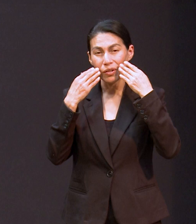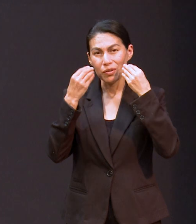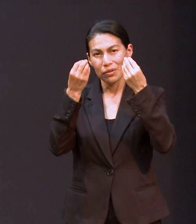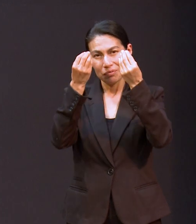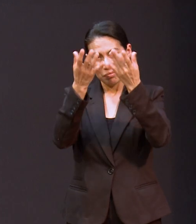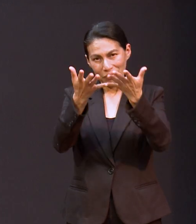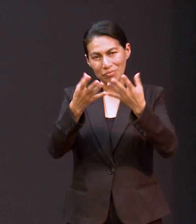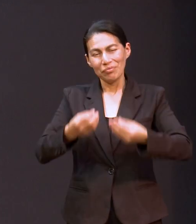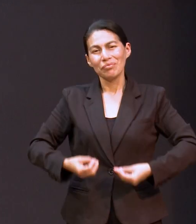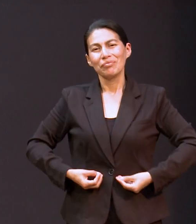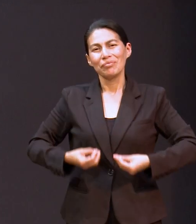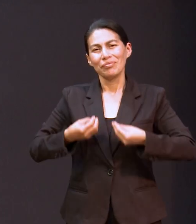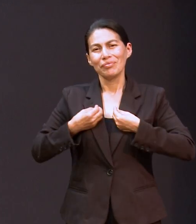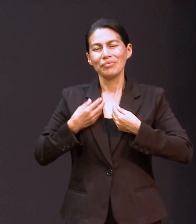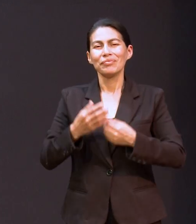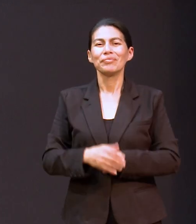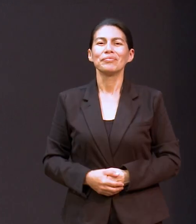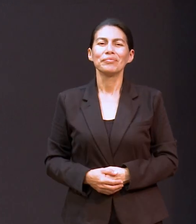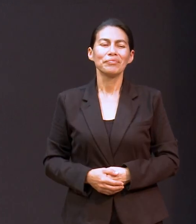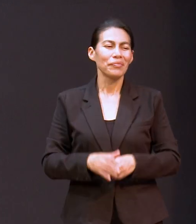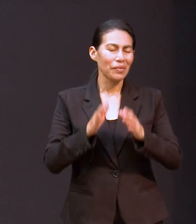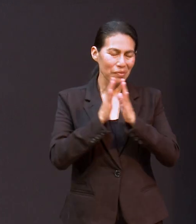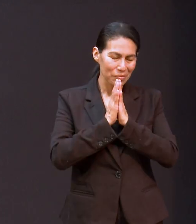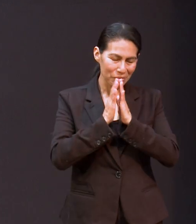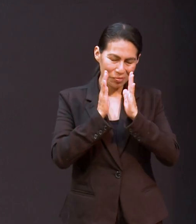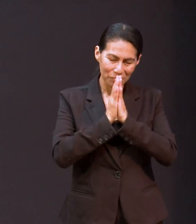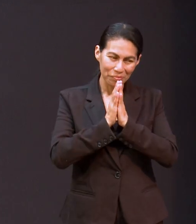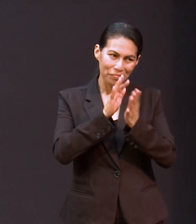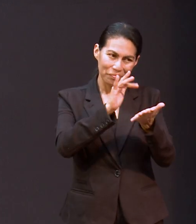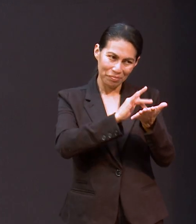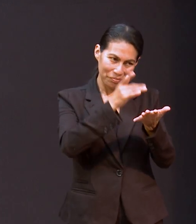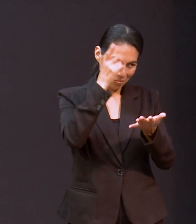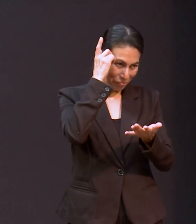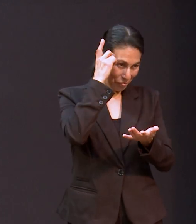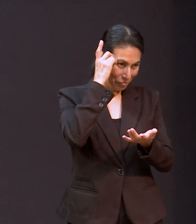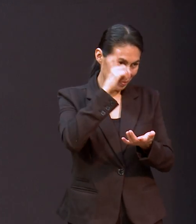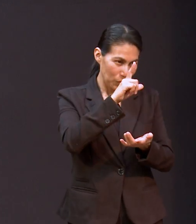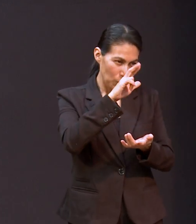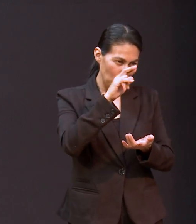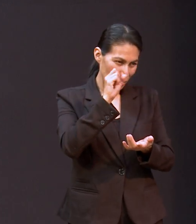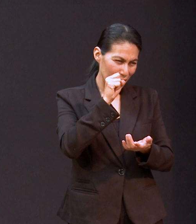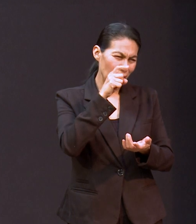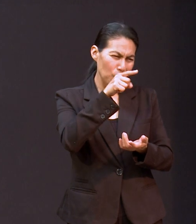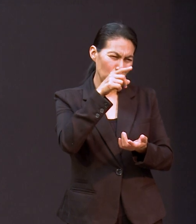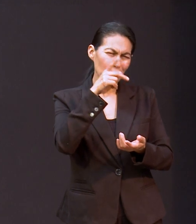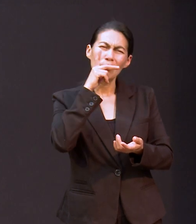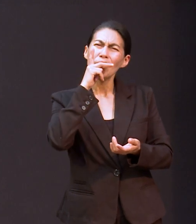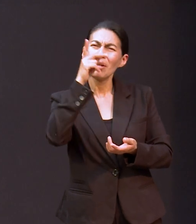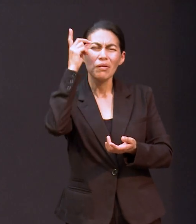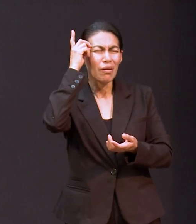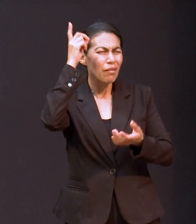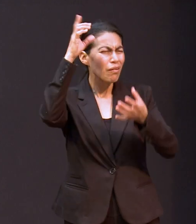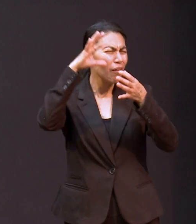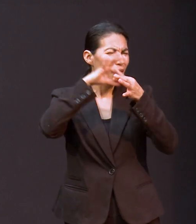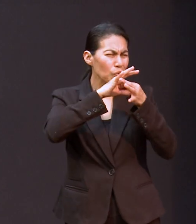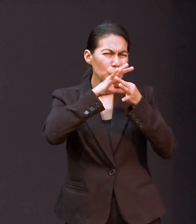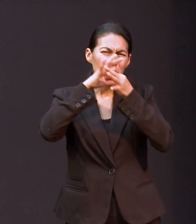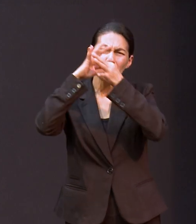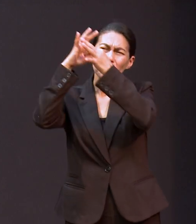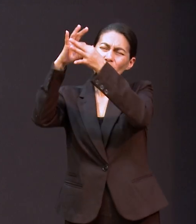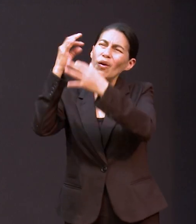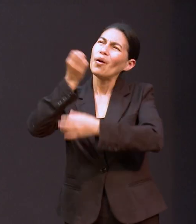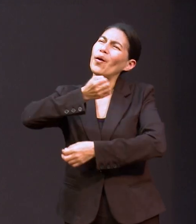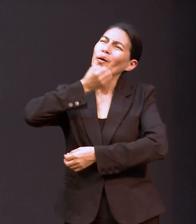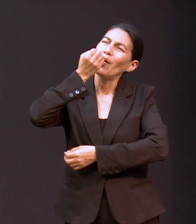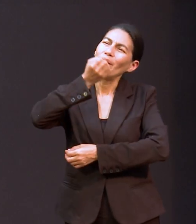misericordia en tu vida Amén amén amén Gracias Luis por tus palabras que nos confortan y animan a seguir